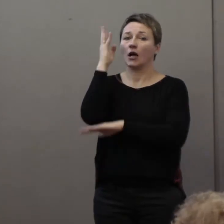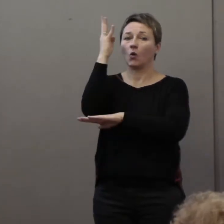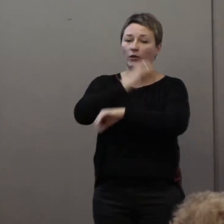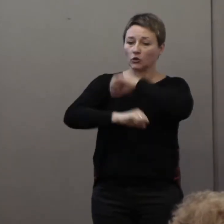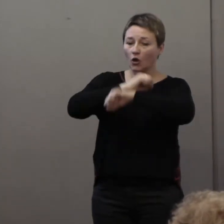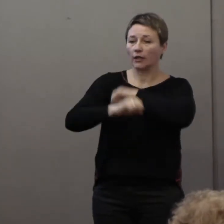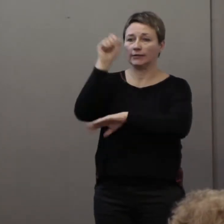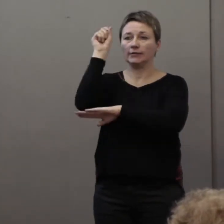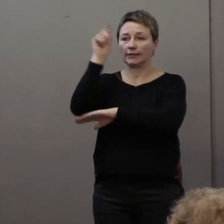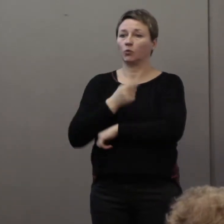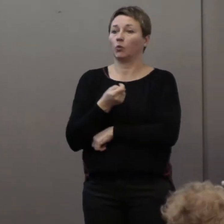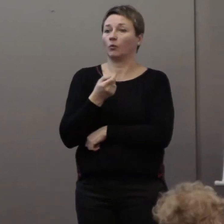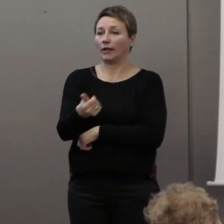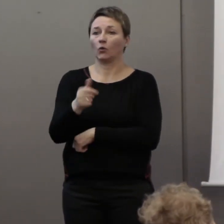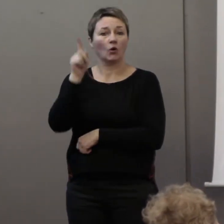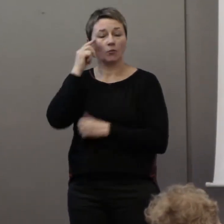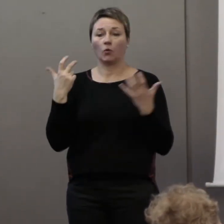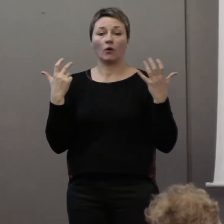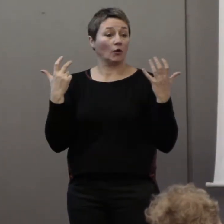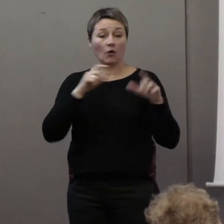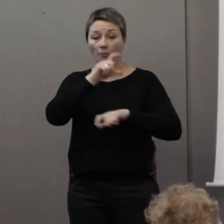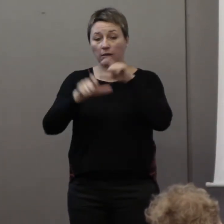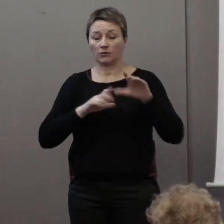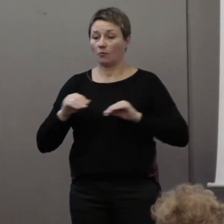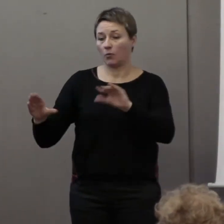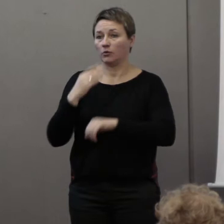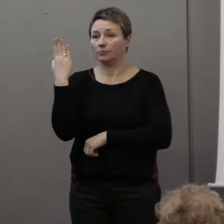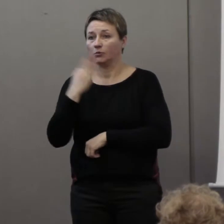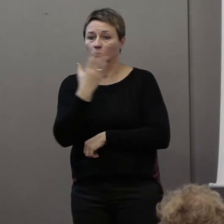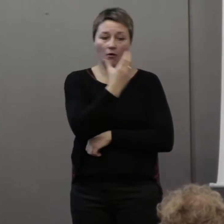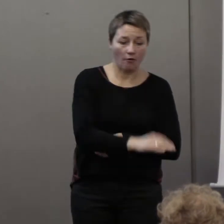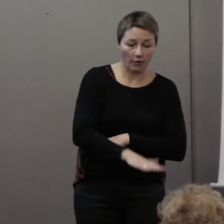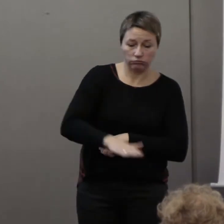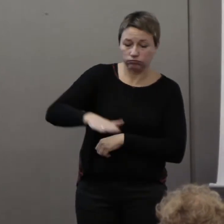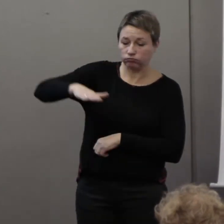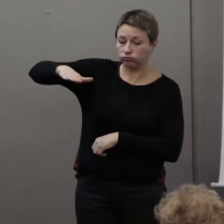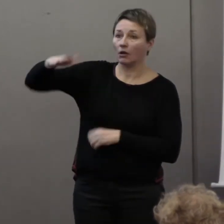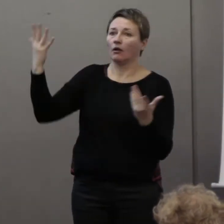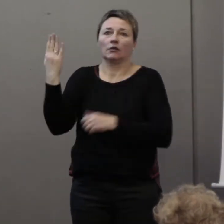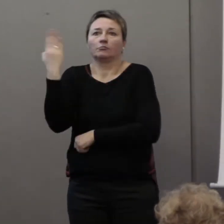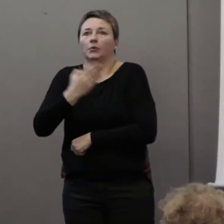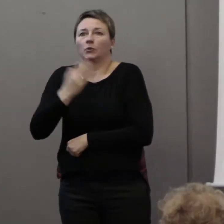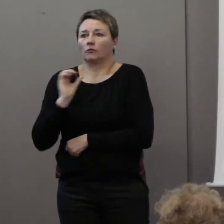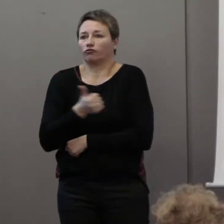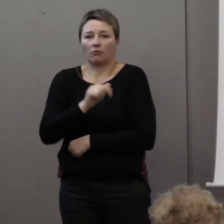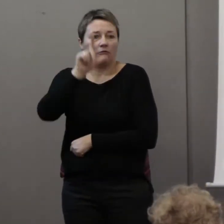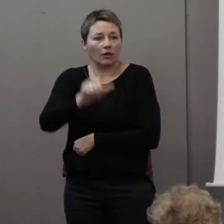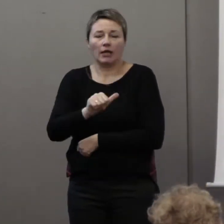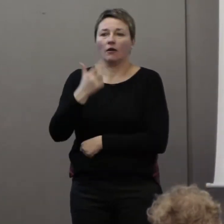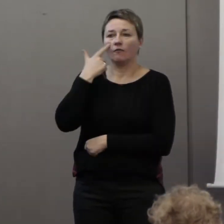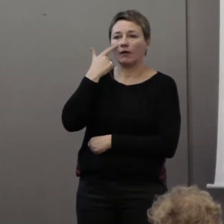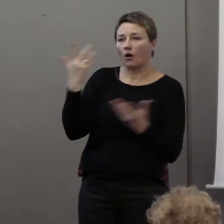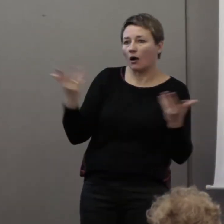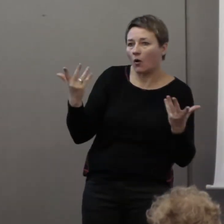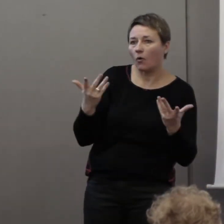tous, parce qu'aujourd'hui, le vieillissement de la population aussi a besoin de produits, les enfants, tout le monde. Donc on essaye on va le point un petit peu sur ces